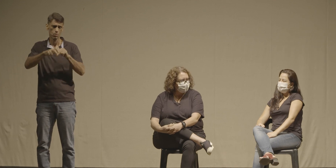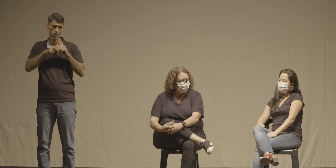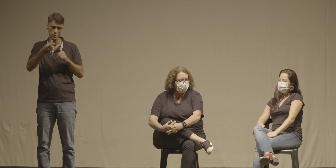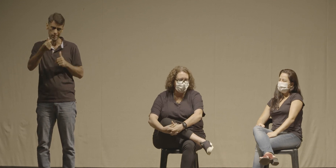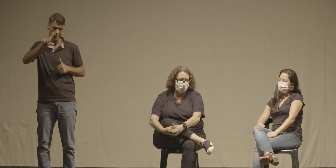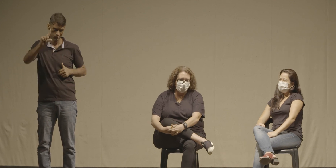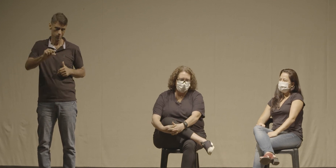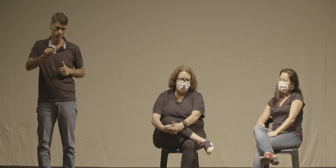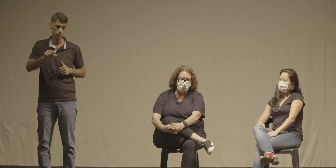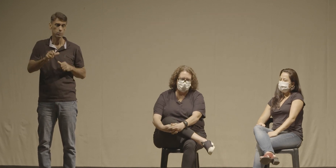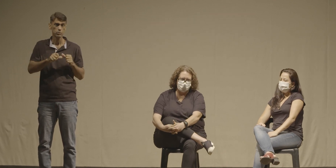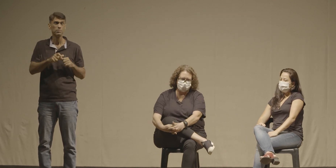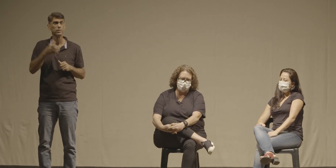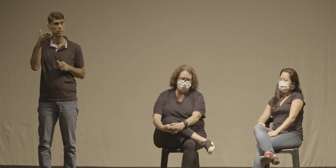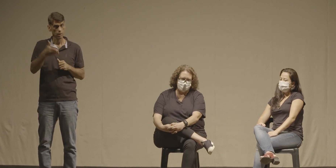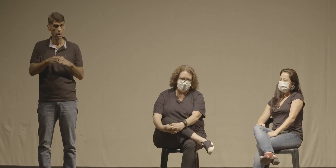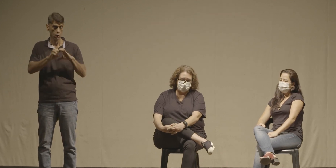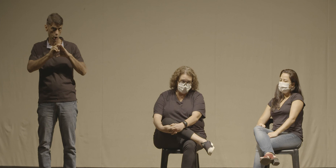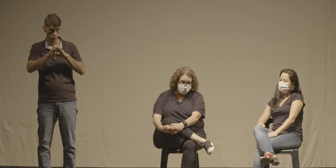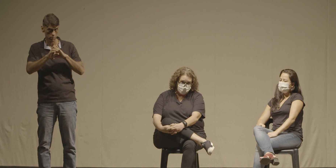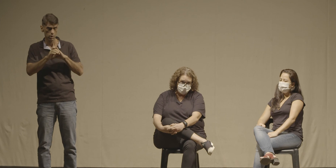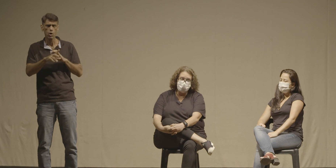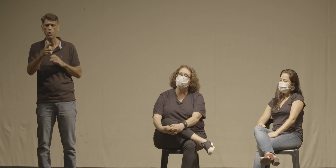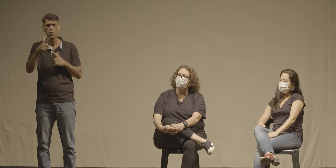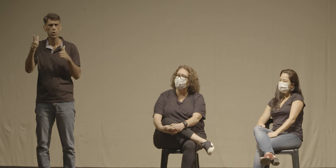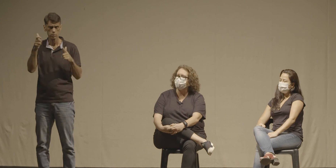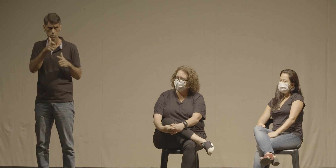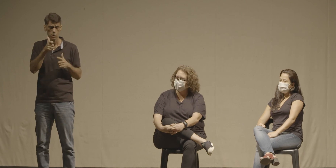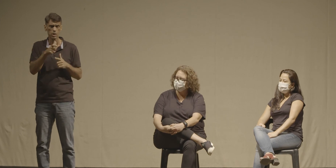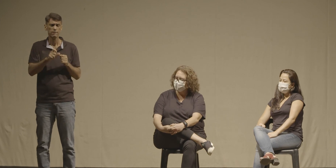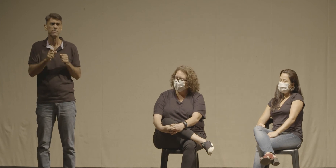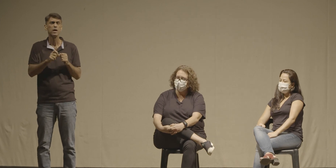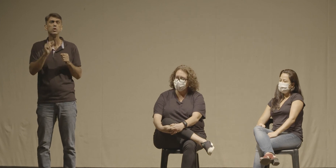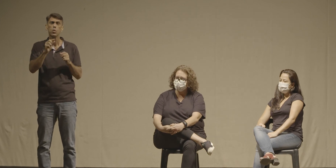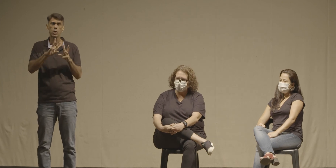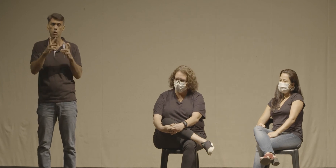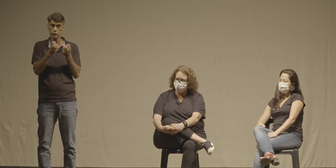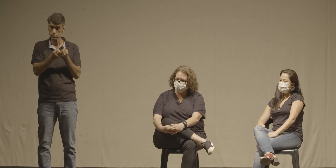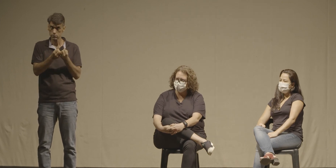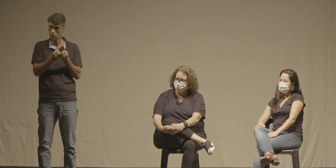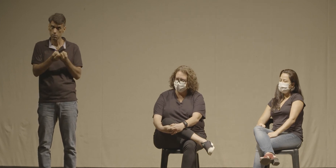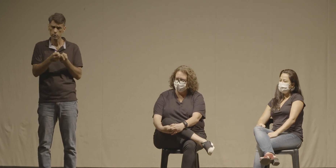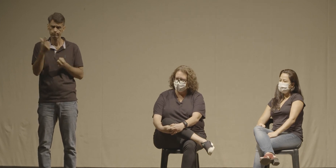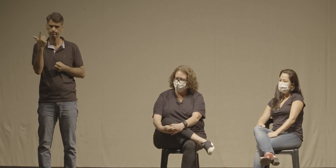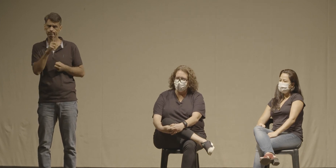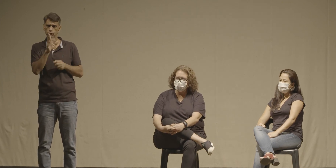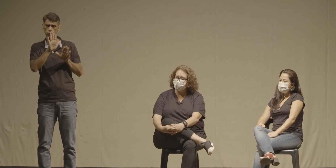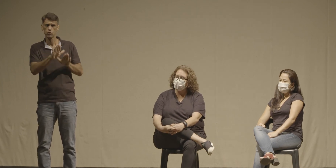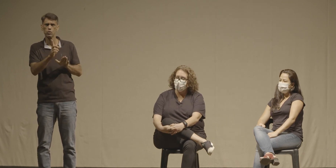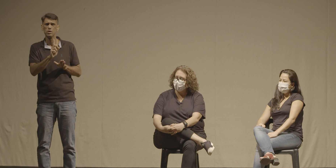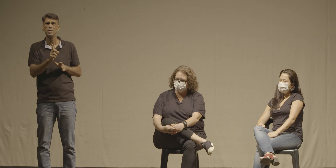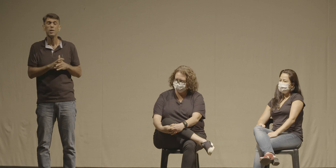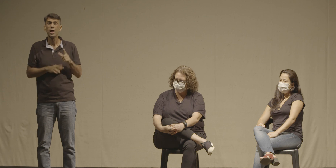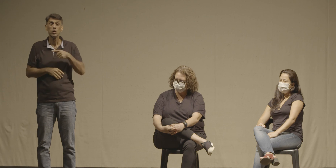E quando eu cheguei lá na Globo, assim, outras mulheres tinham feito oficina e não tinham ficado, porque elas